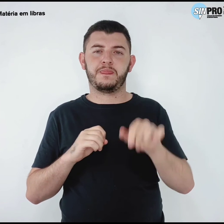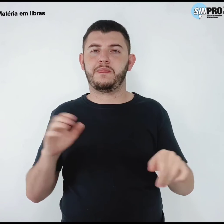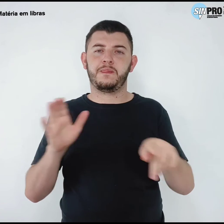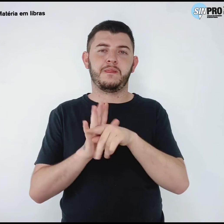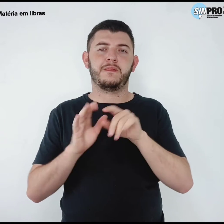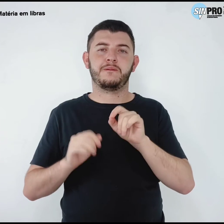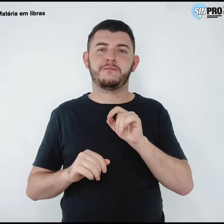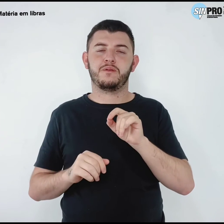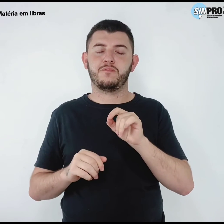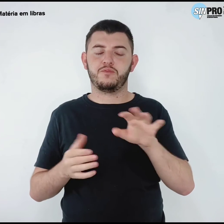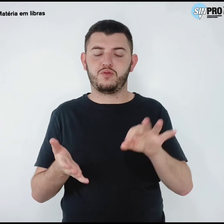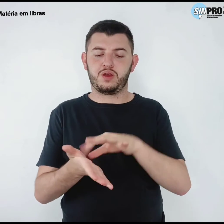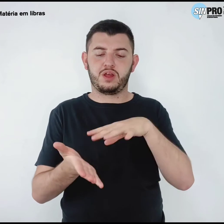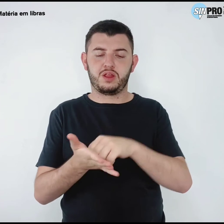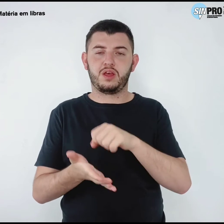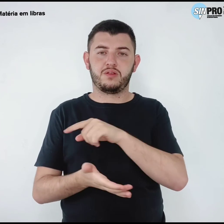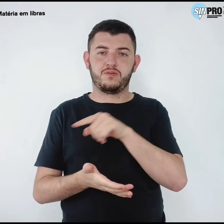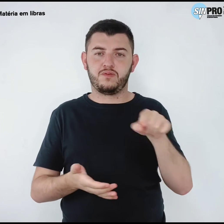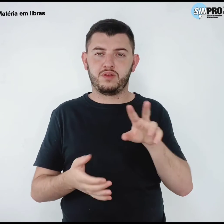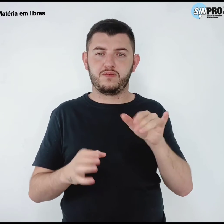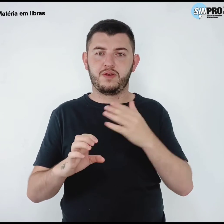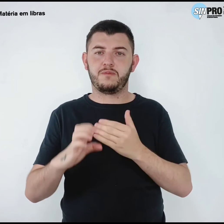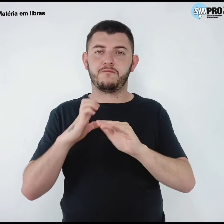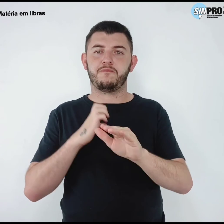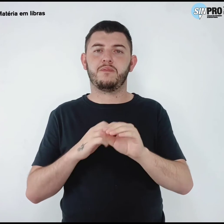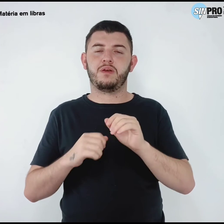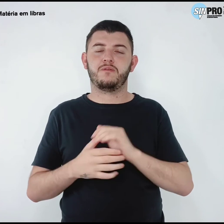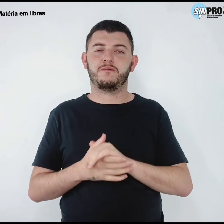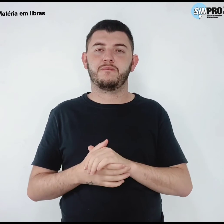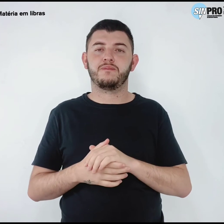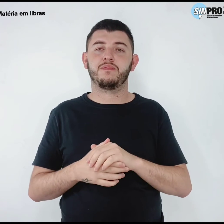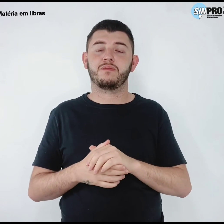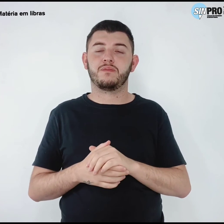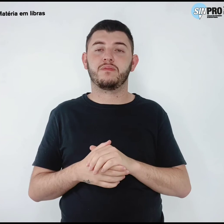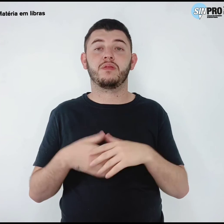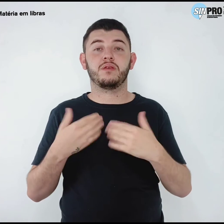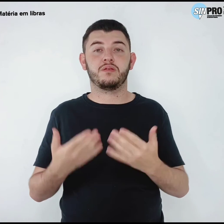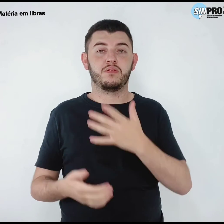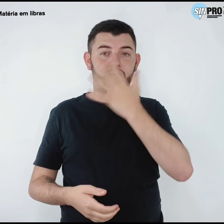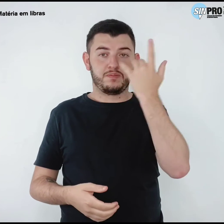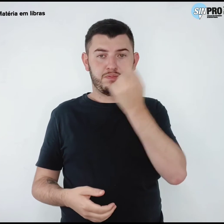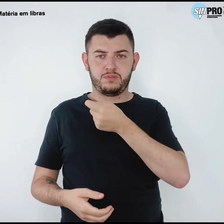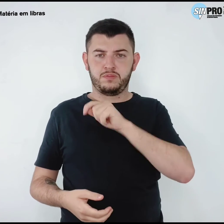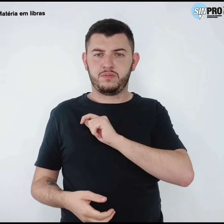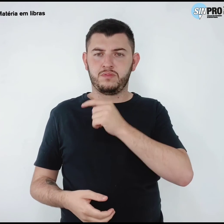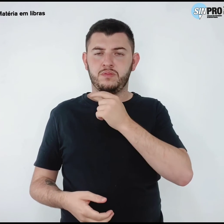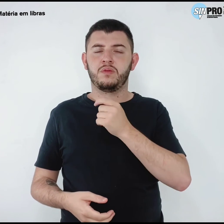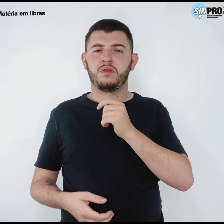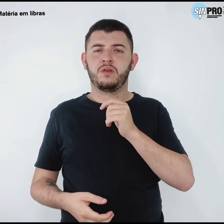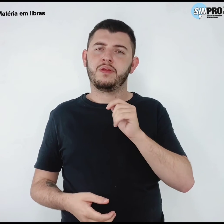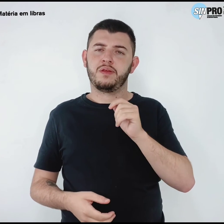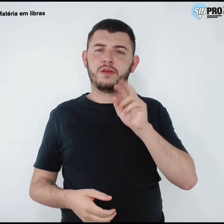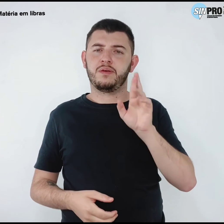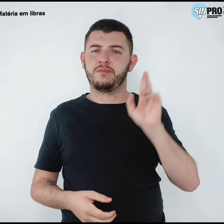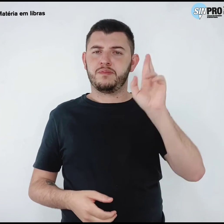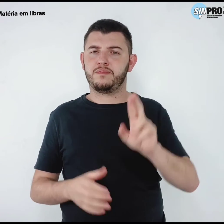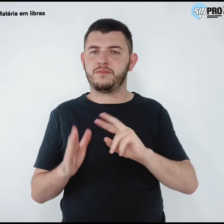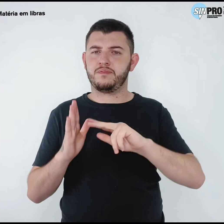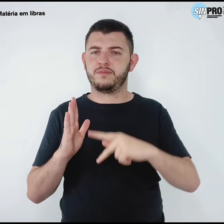endereço eletrônico cadastrado. Os delegados sindicais serão eleitos